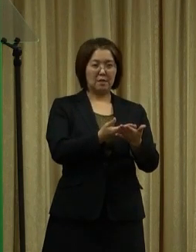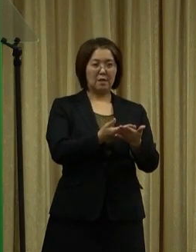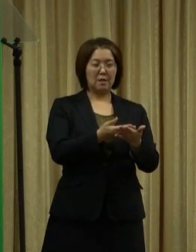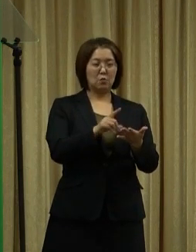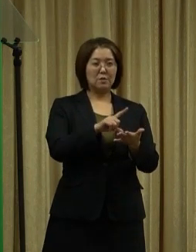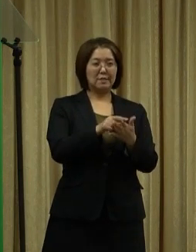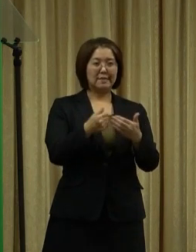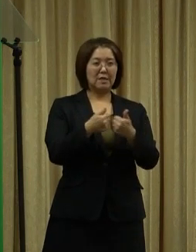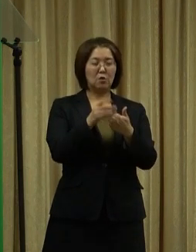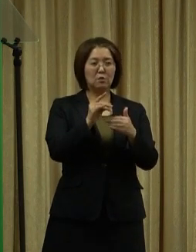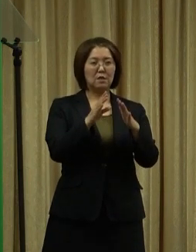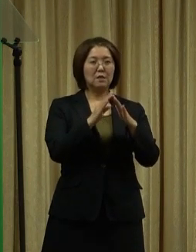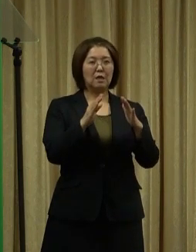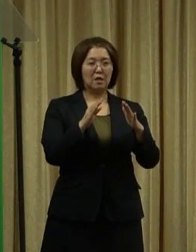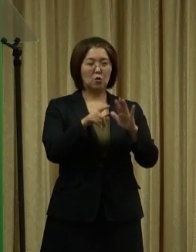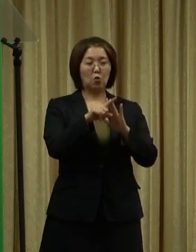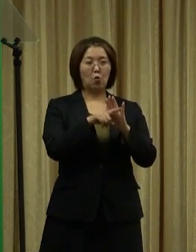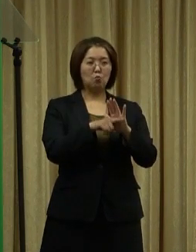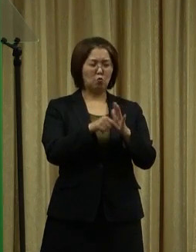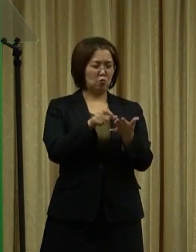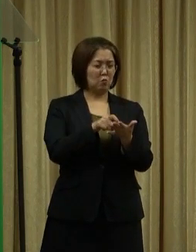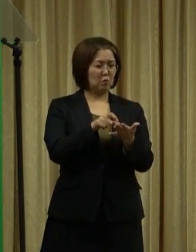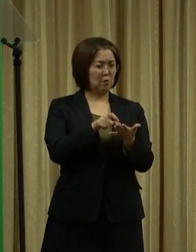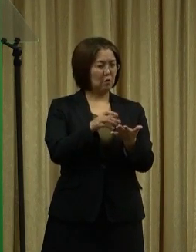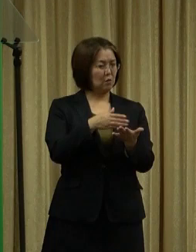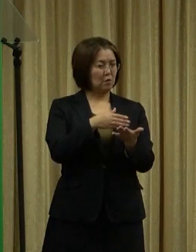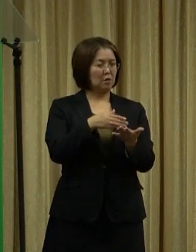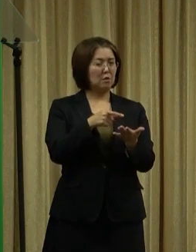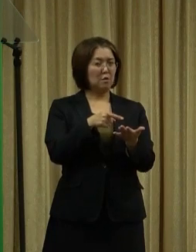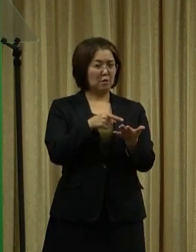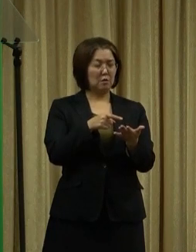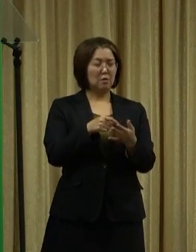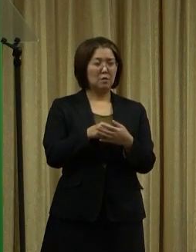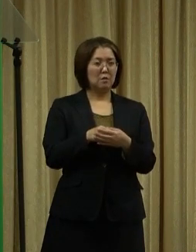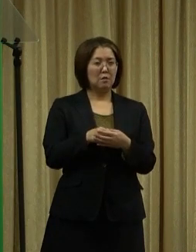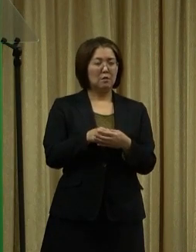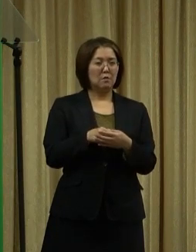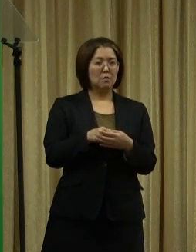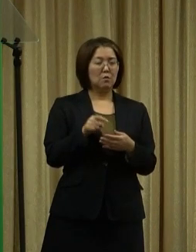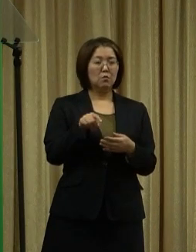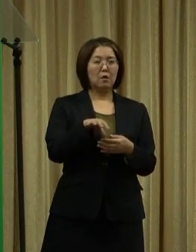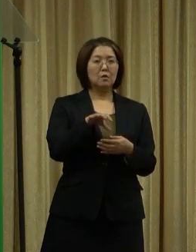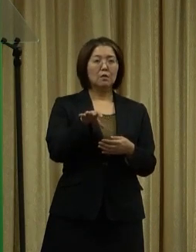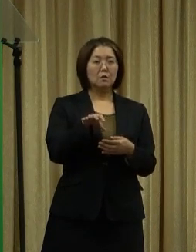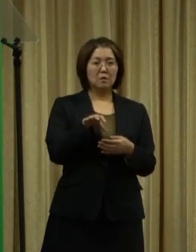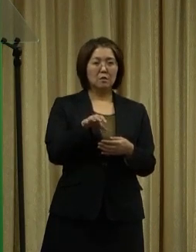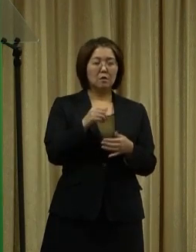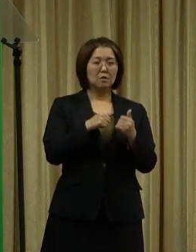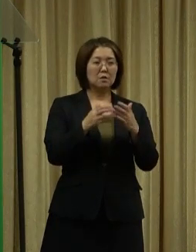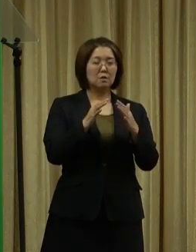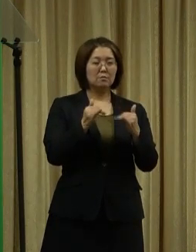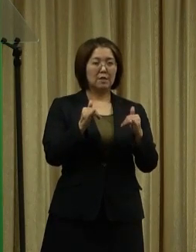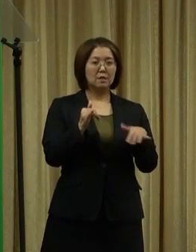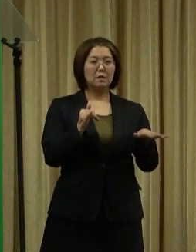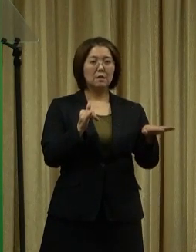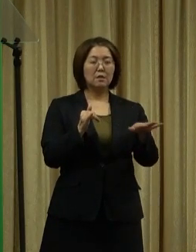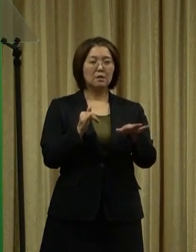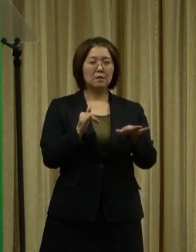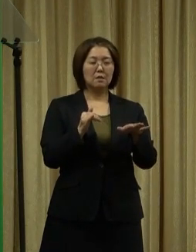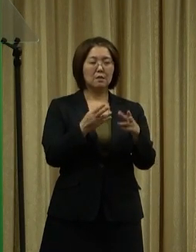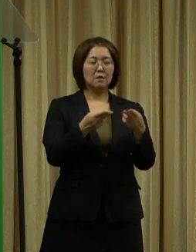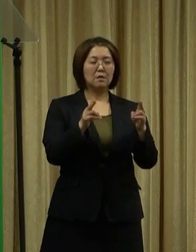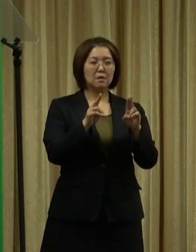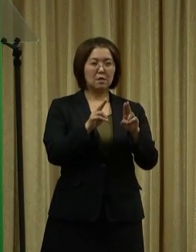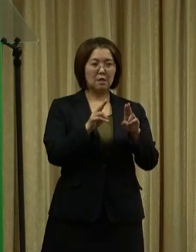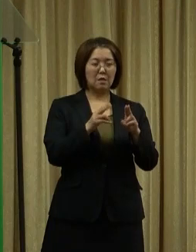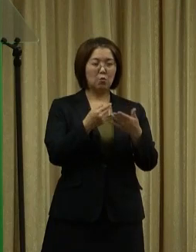てのこうような項目が特に書かれてはいません。で、あのこの辺のところのこの自民が求めるこう地域